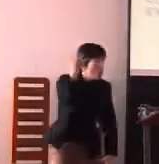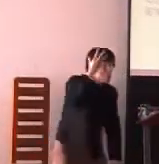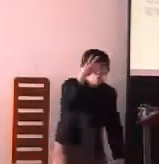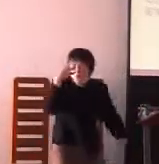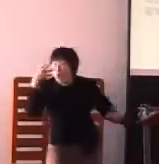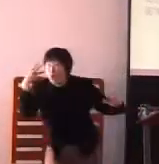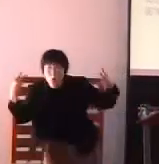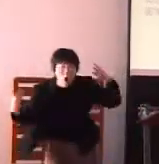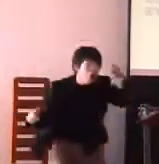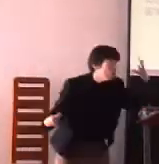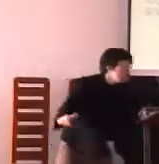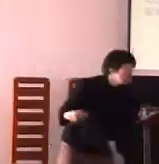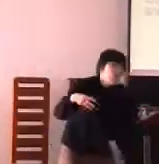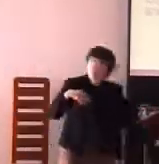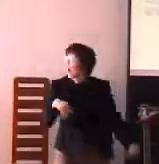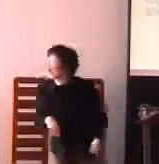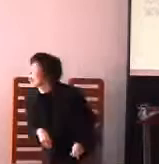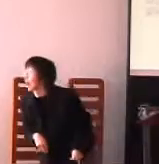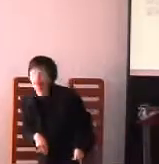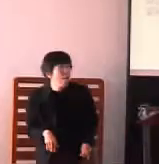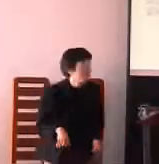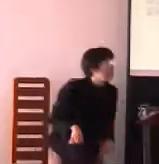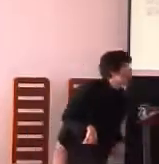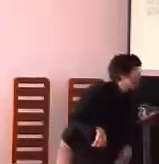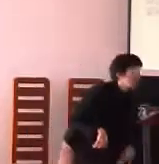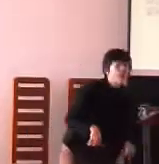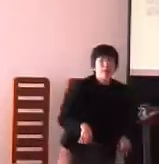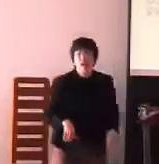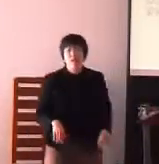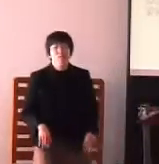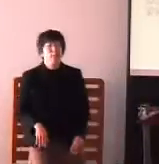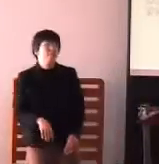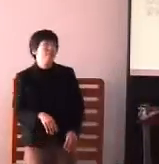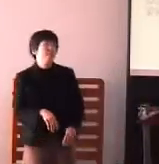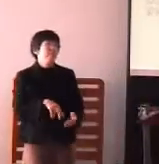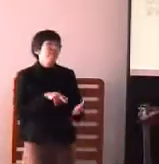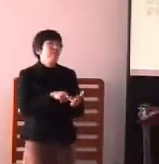ただ彷徨い歩いてる迷い子のようですね本当に